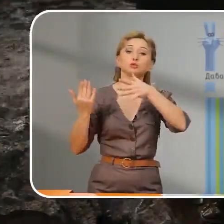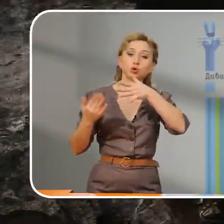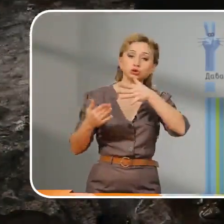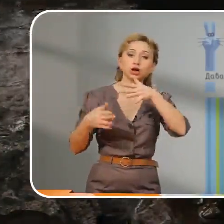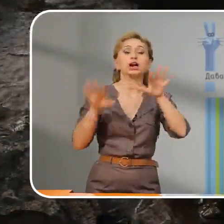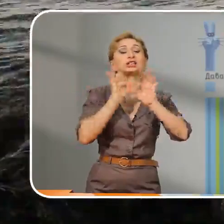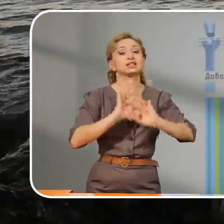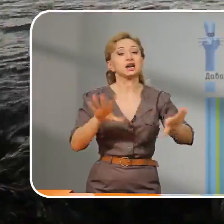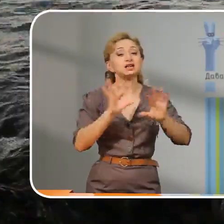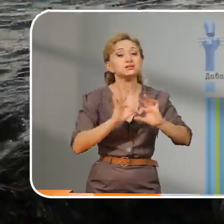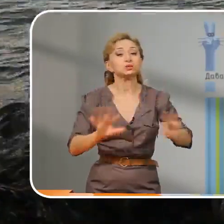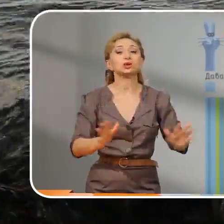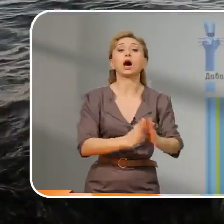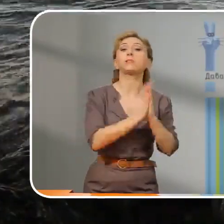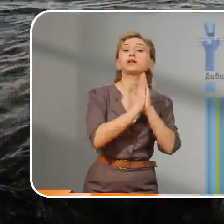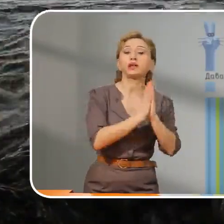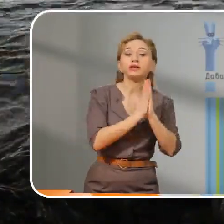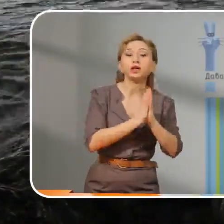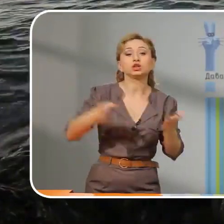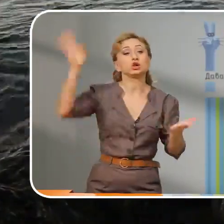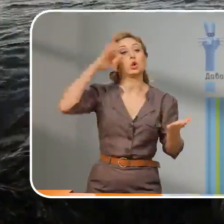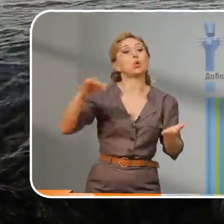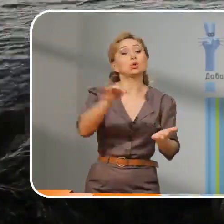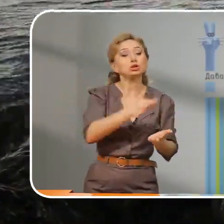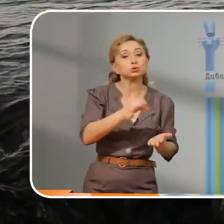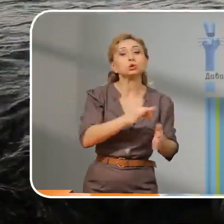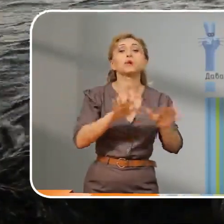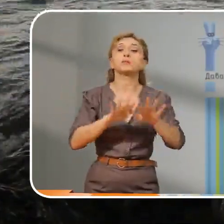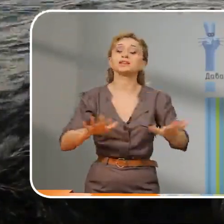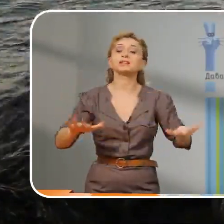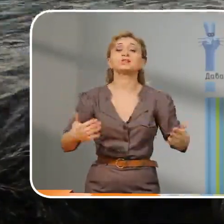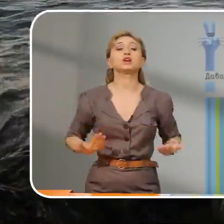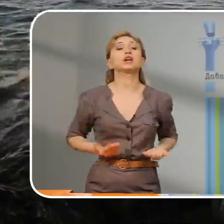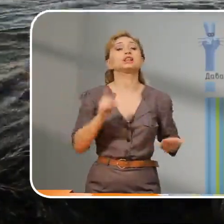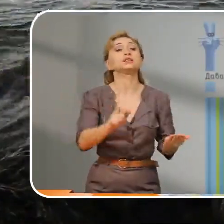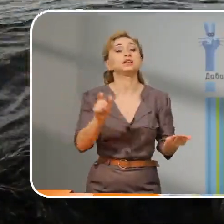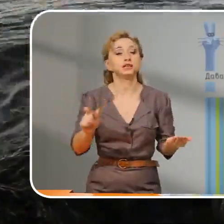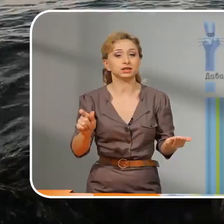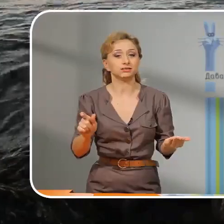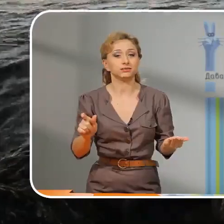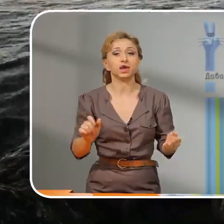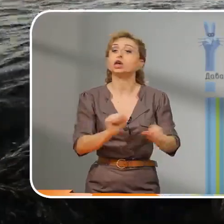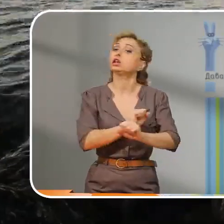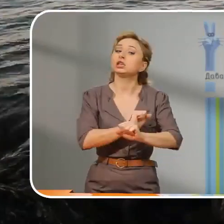времен рассказывают о поклонении озеру местного населения.